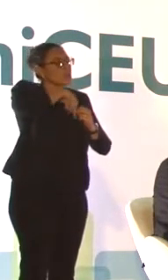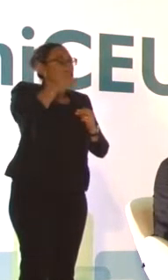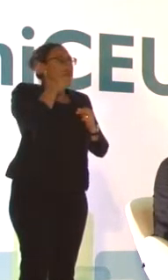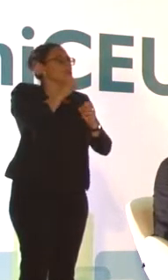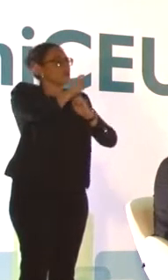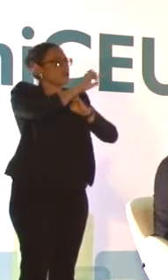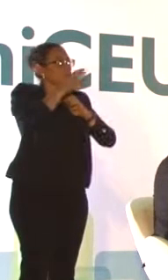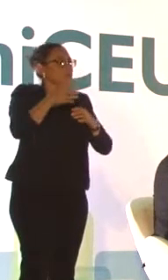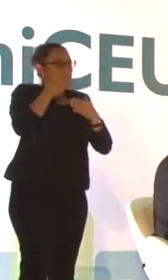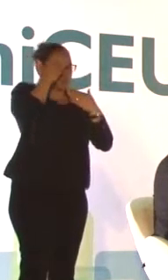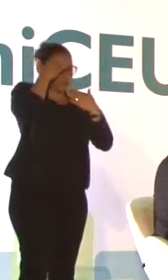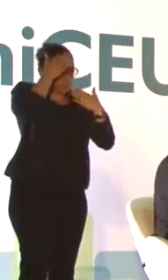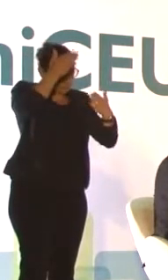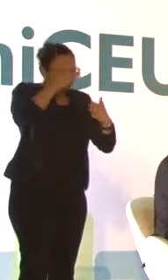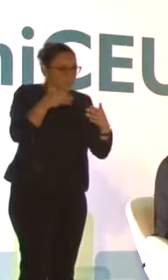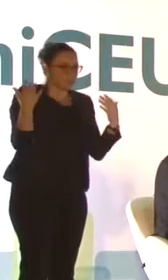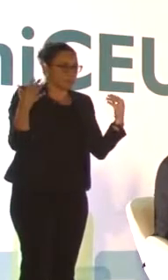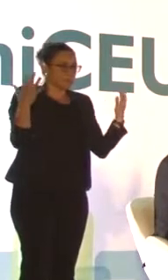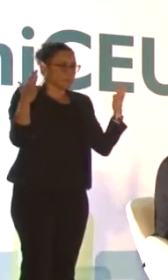obrigado.